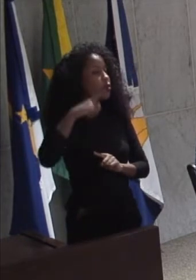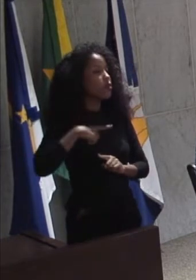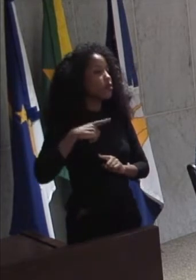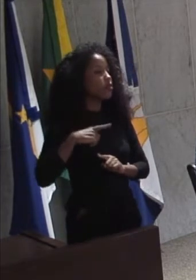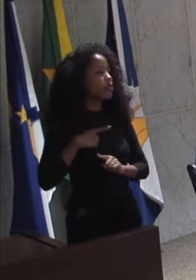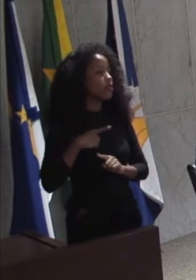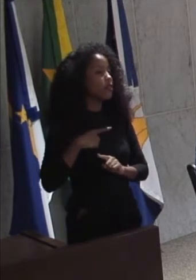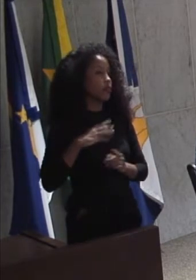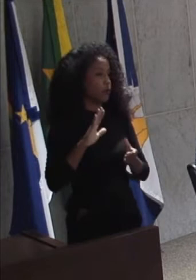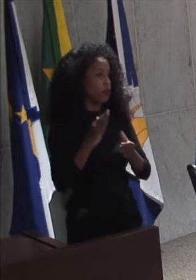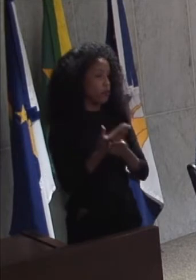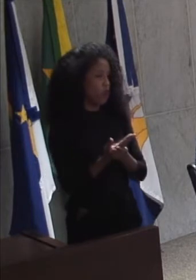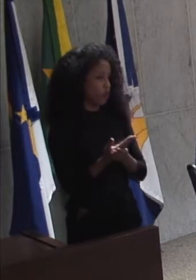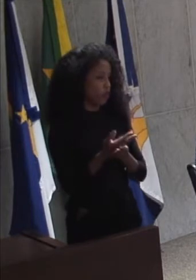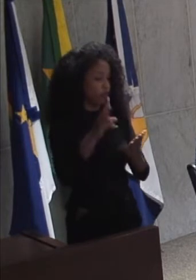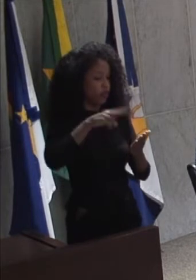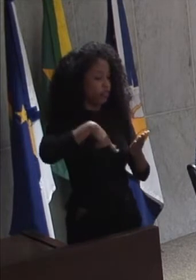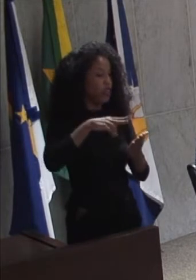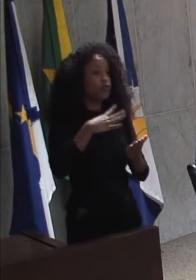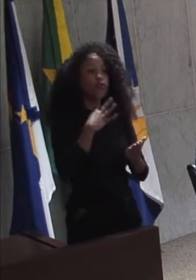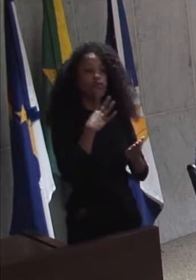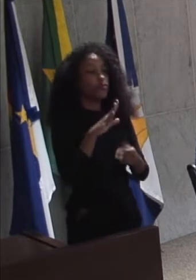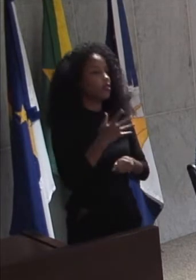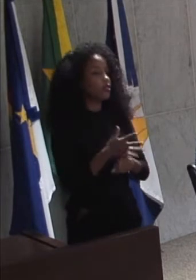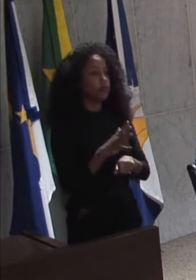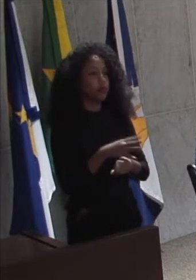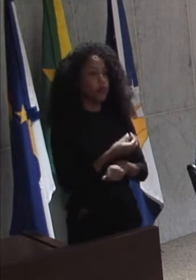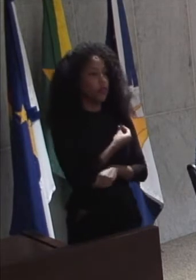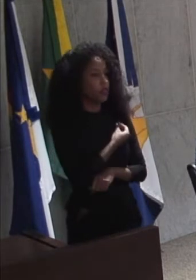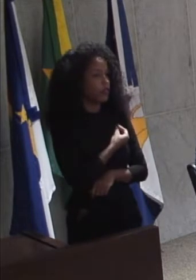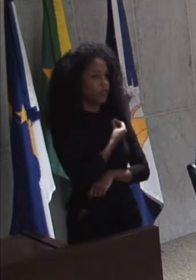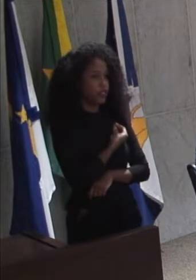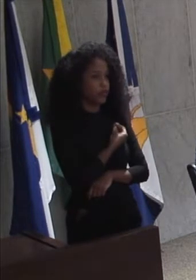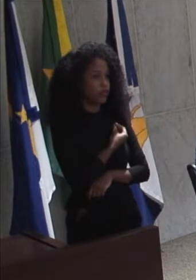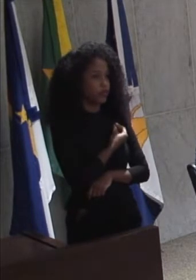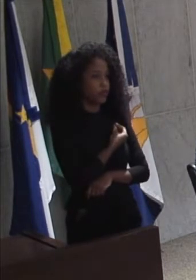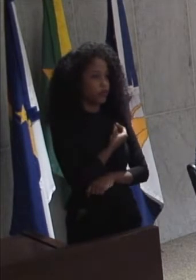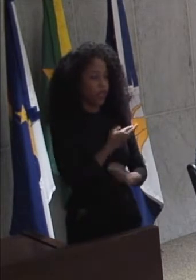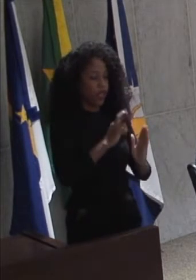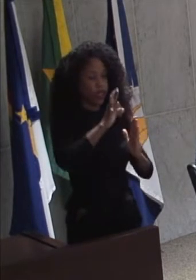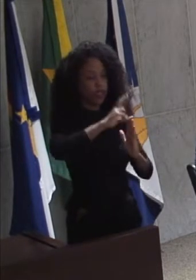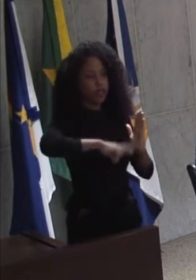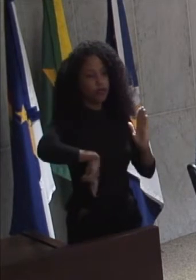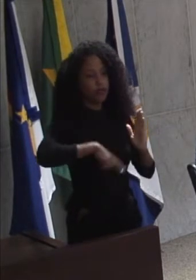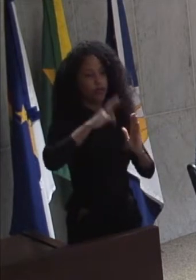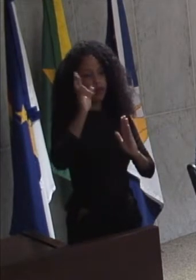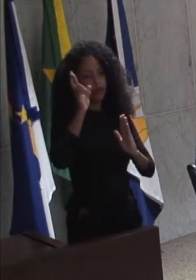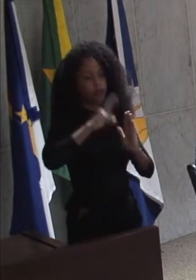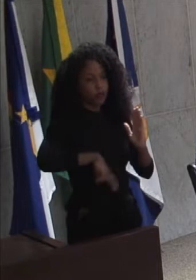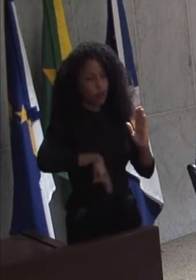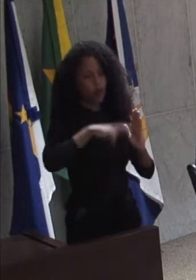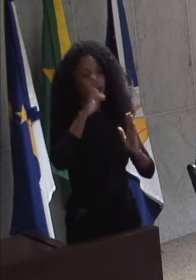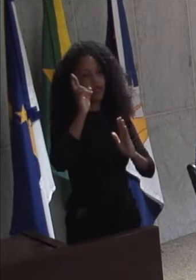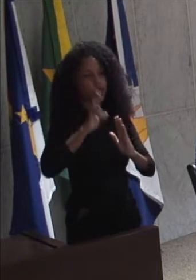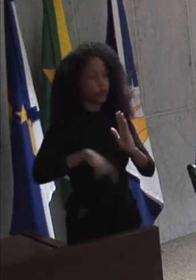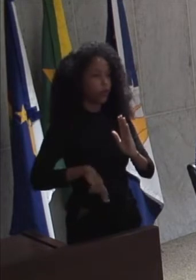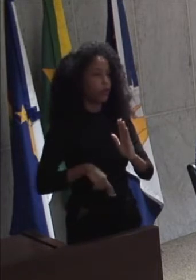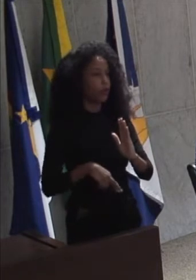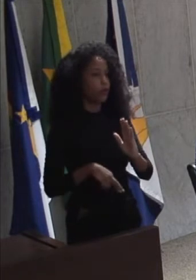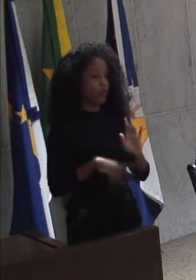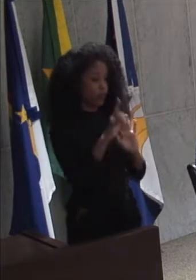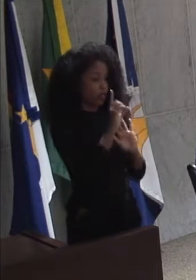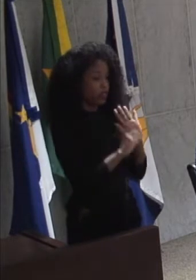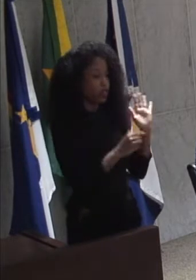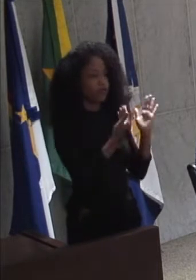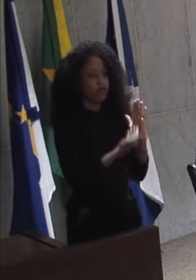assim, que não conhece a realidade e interfere constantemente o direito do trabalhador